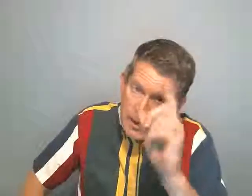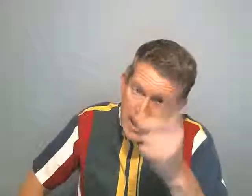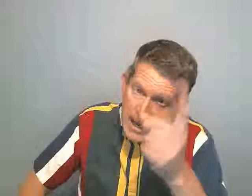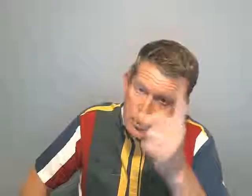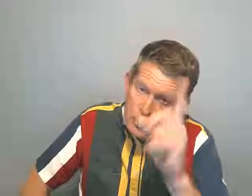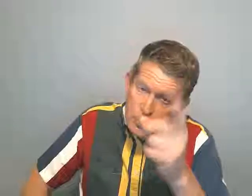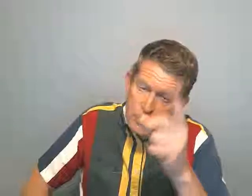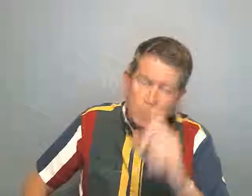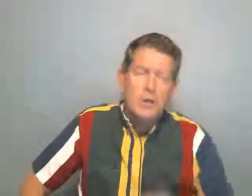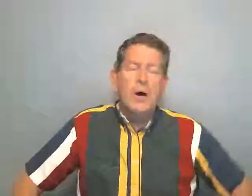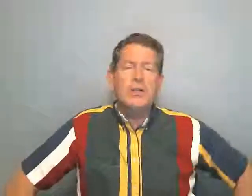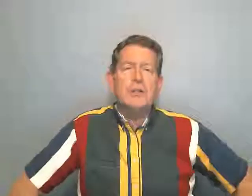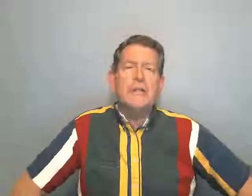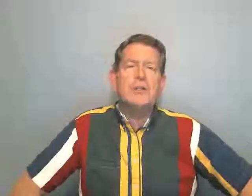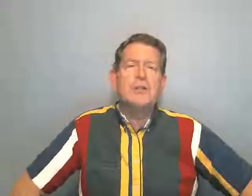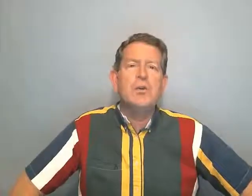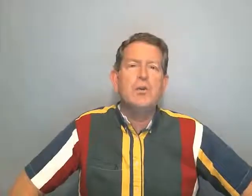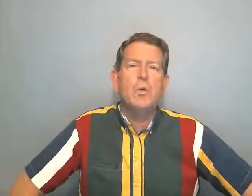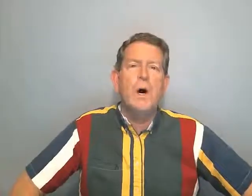devrais. Ensuite, qu'est-ce que c'est je dois?